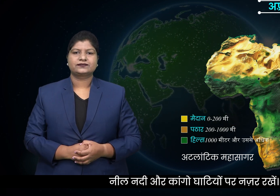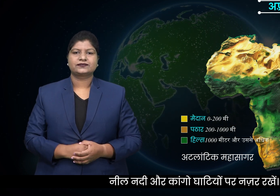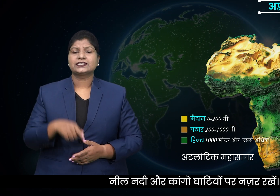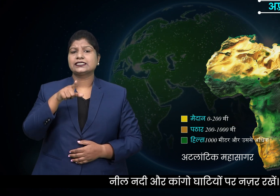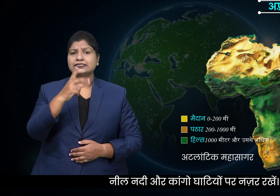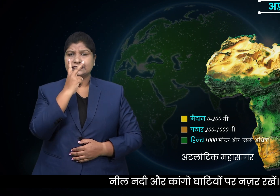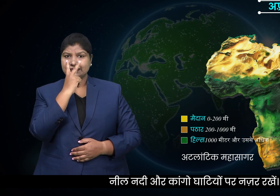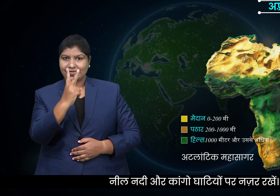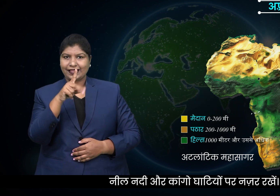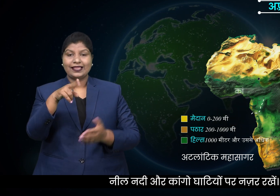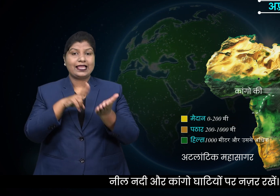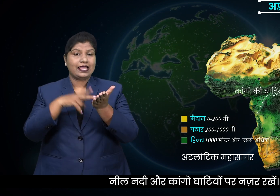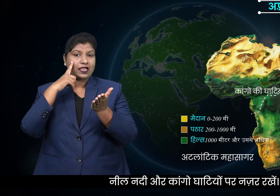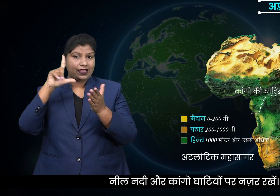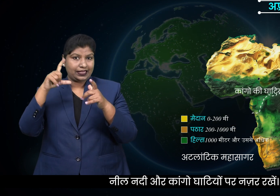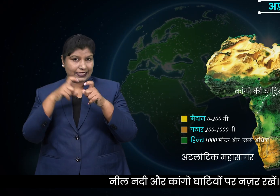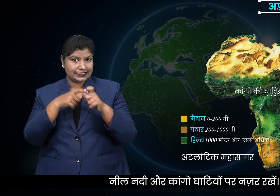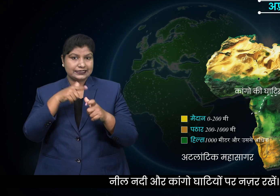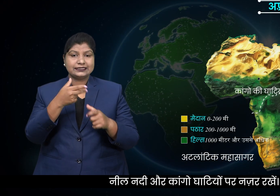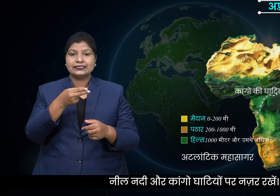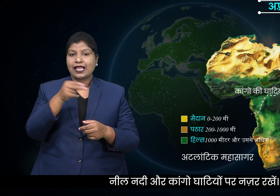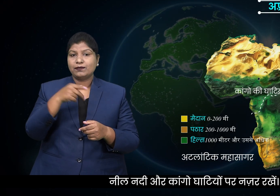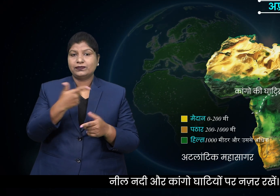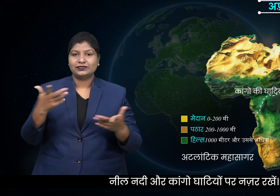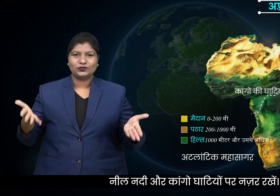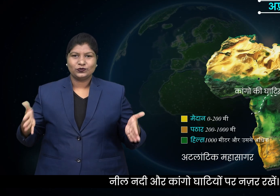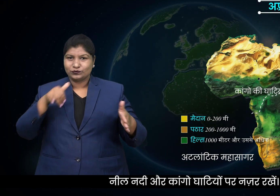नाइल नदी और कांगो घाटियों पर नज़र रखें।